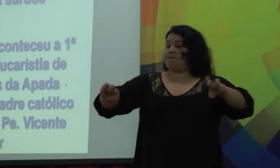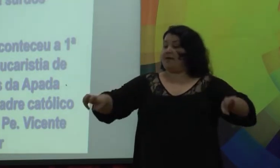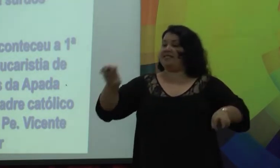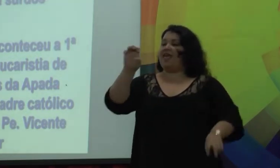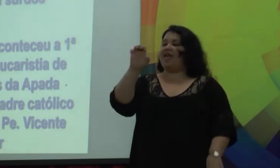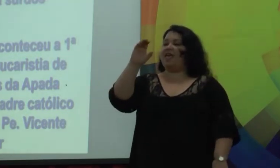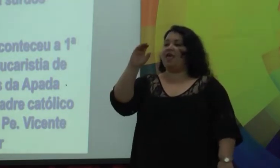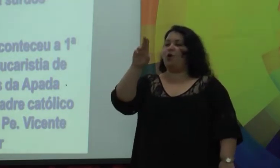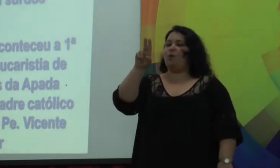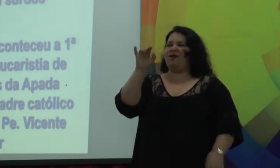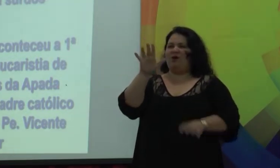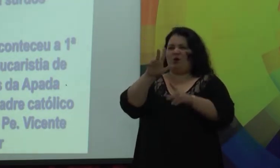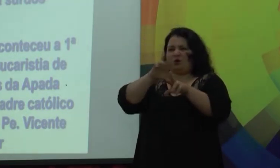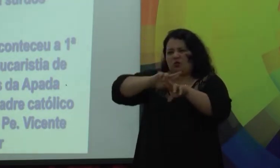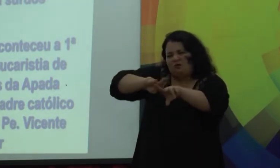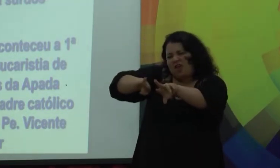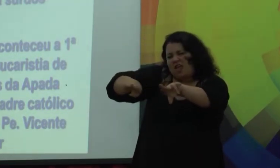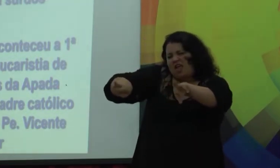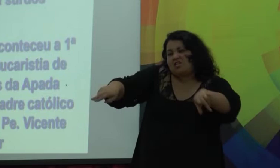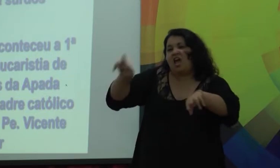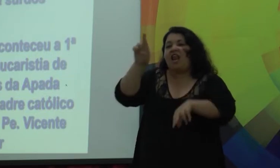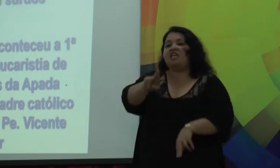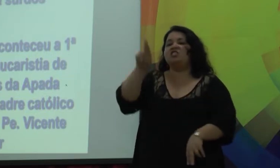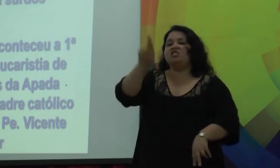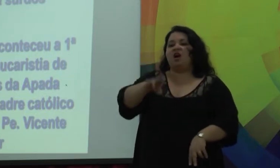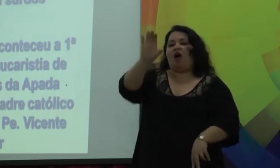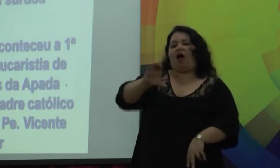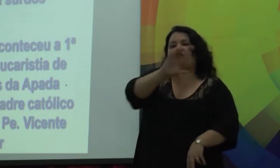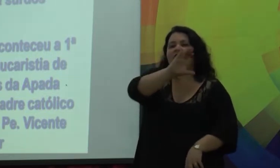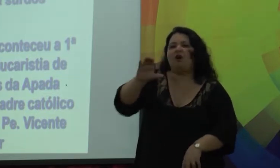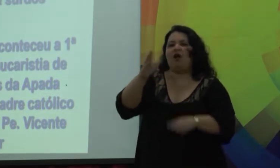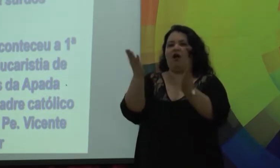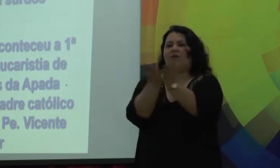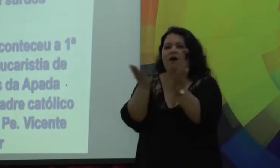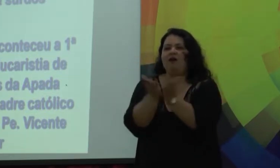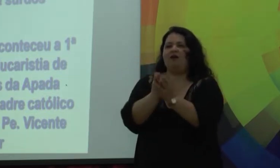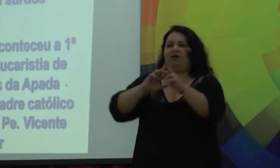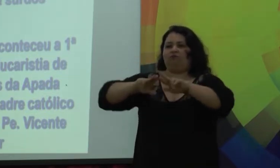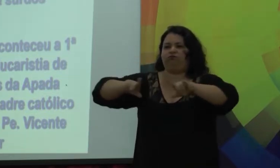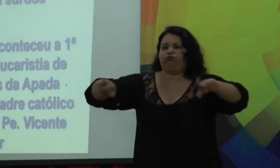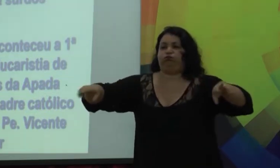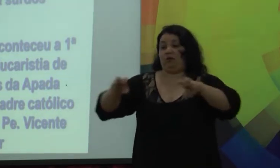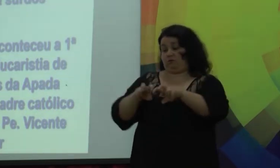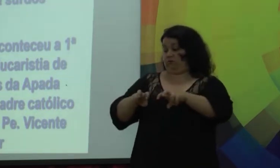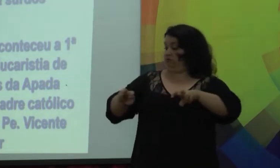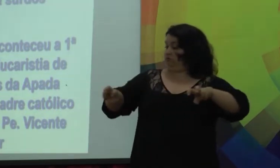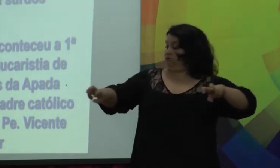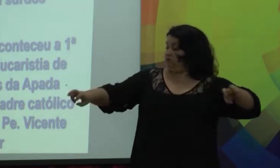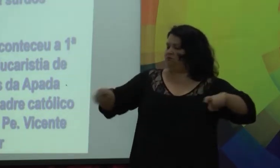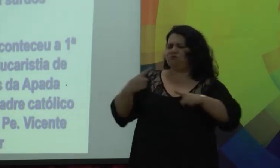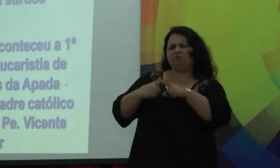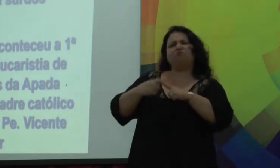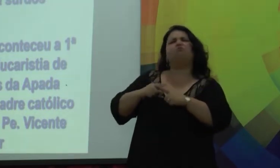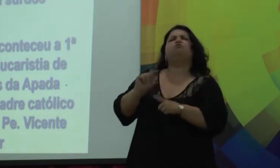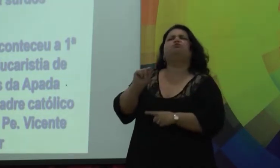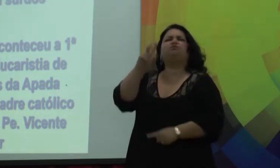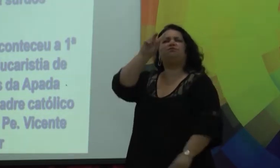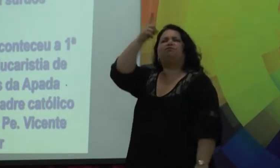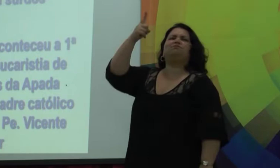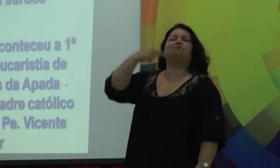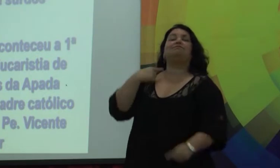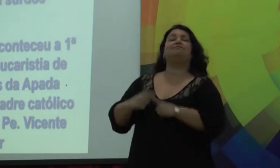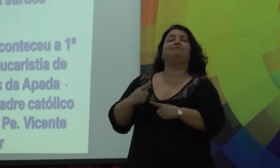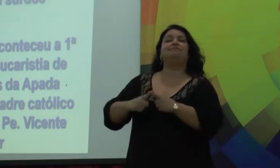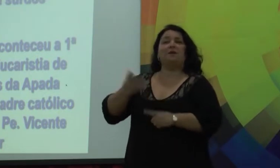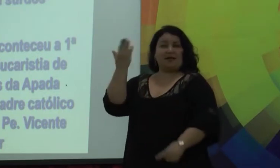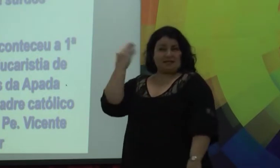que tinha um tipo de educação religiosa para surdos. Por que disso? Porque eu observava naquela época que